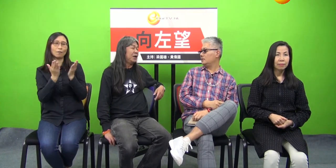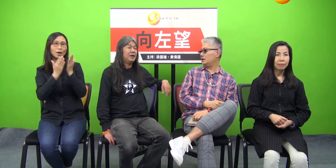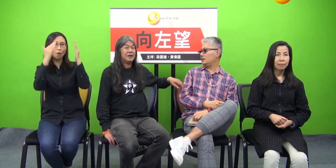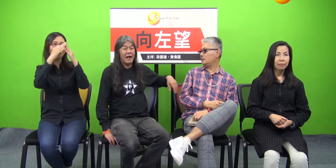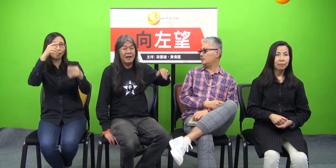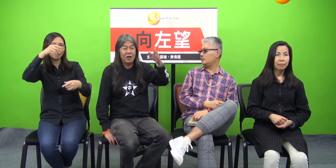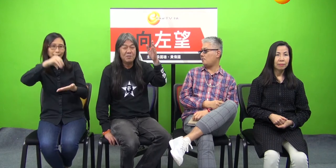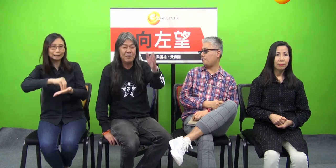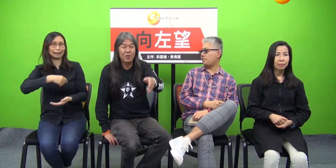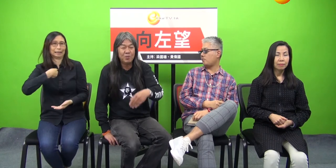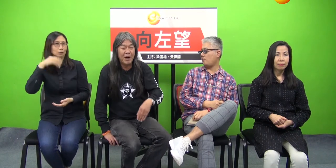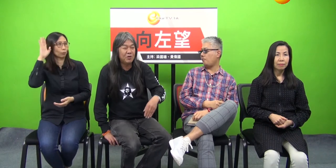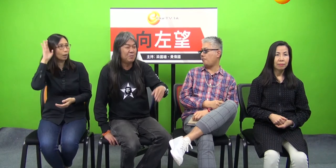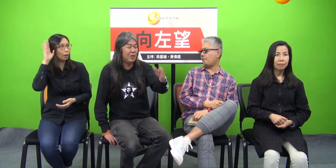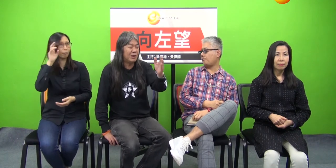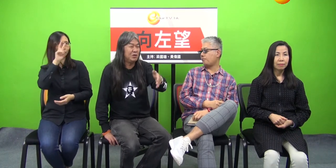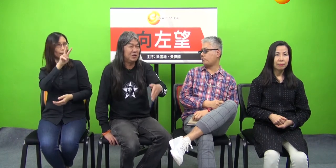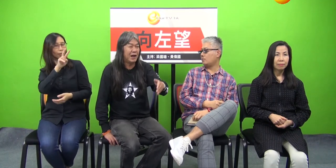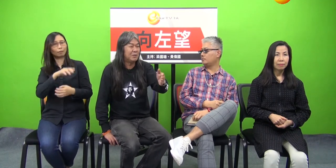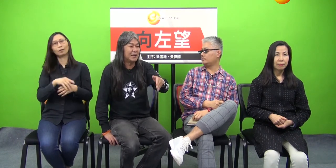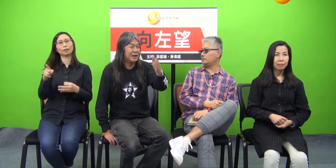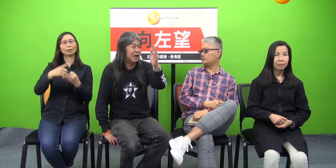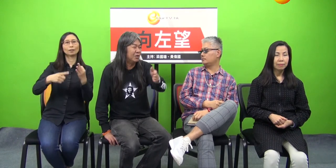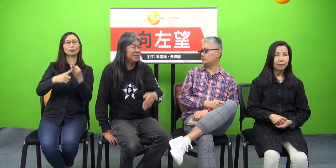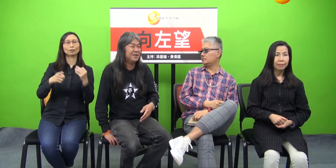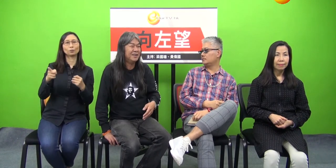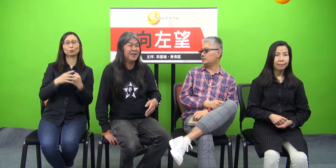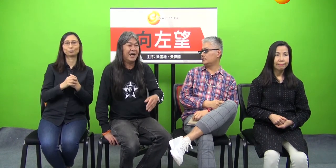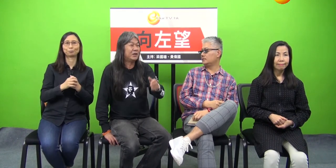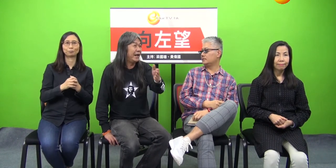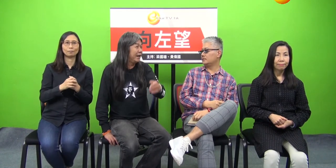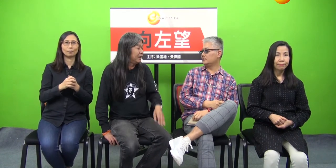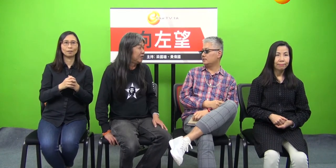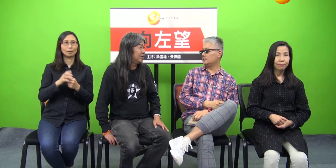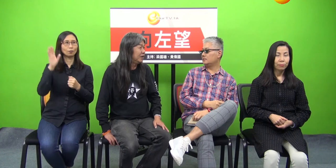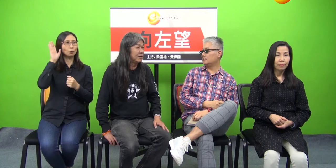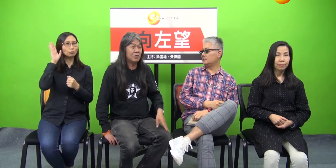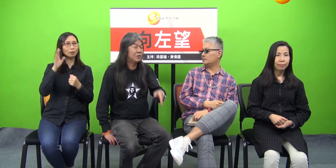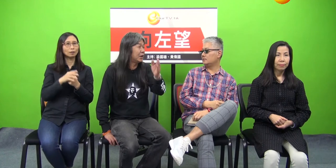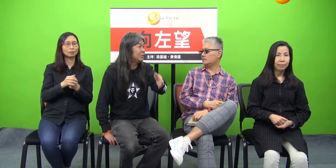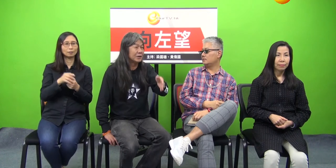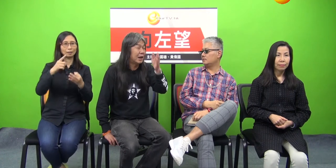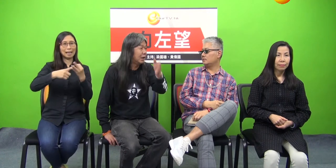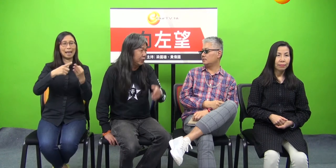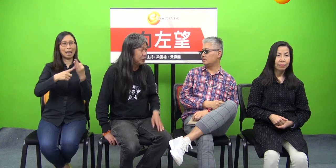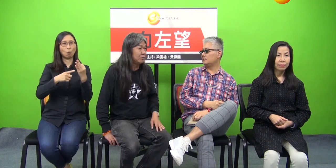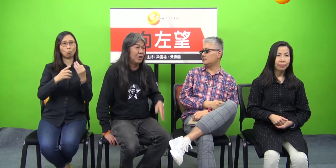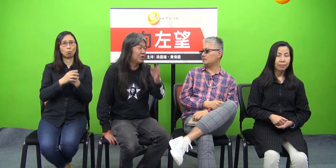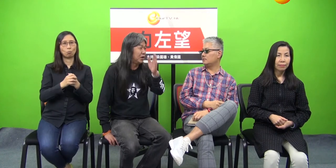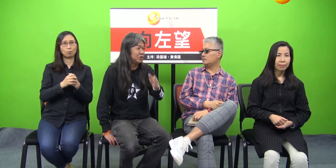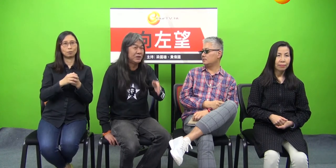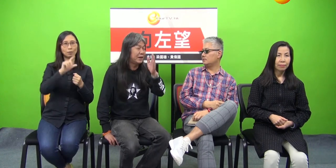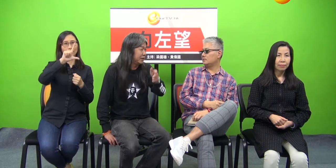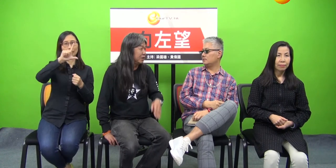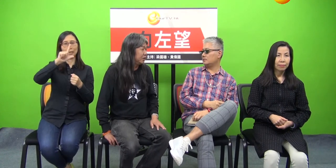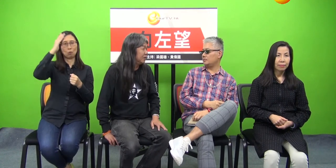啊嘛。但係嗰啲文武百官，包括劉少佳呢咁嘅彈頭，喺度聽啊，哥。劉少佳根本就是彈頭嚟嘅，出賣香港